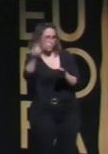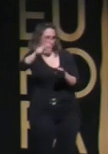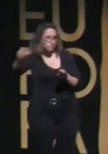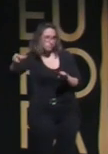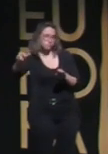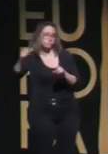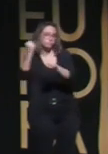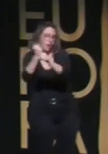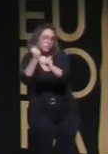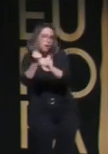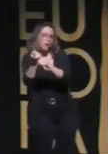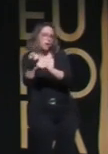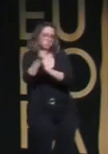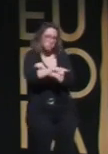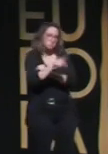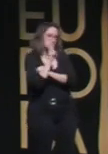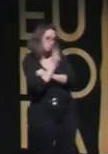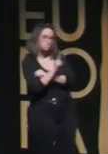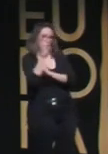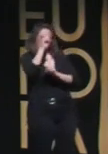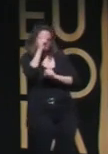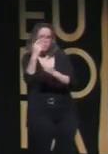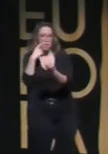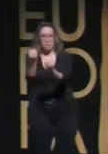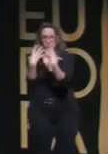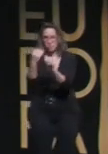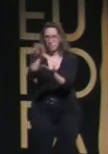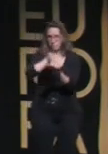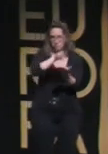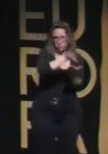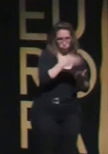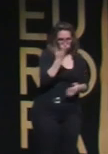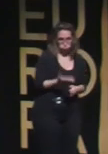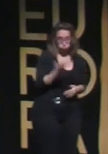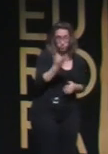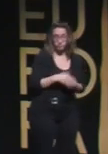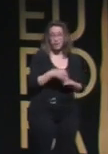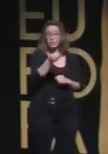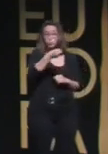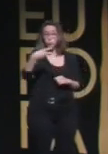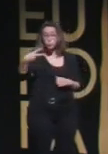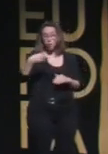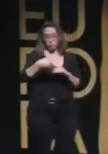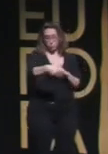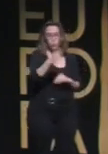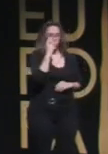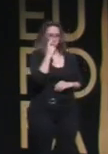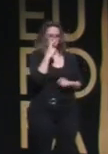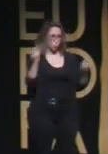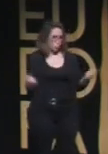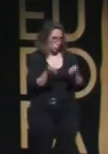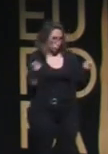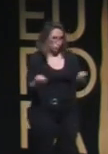la gente más joven para recoger toda esa información valiosa. Los resultados los vamos a conocer en junio y, bueno, seguro